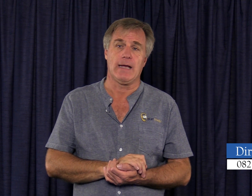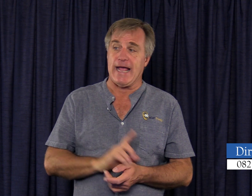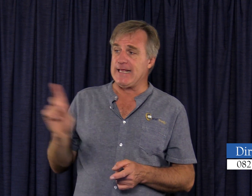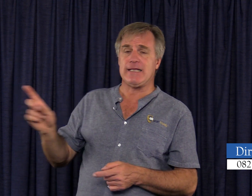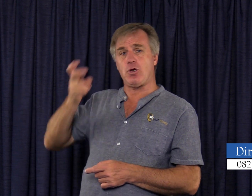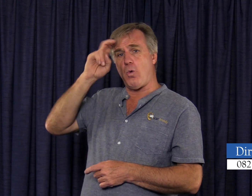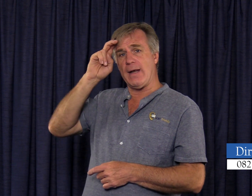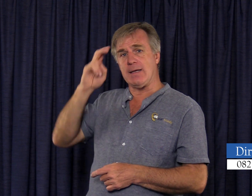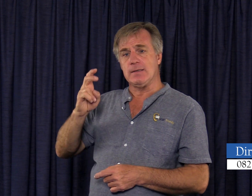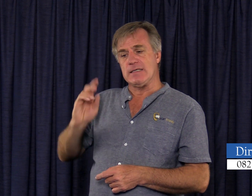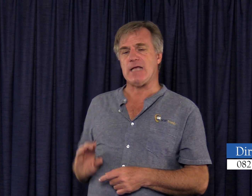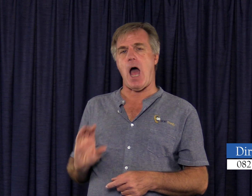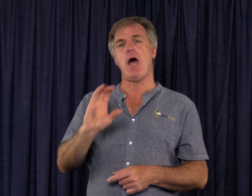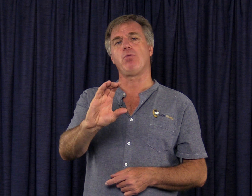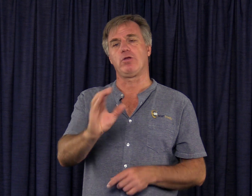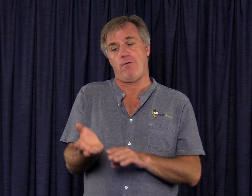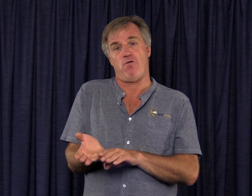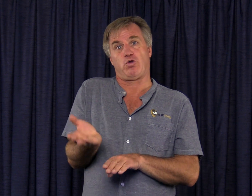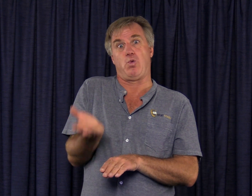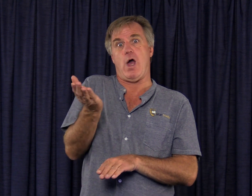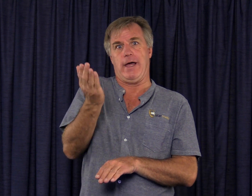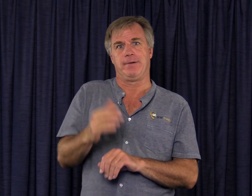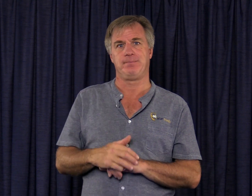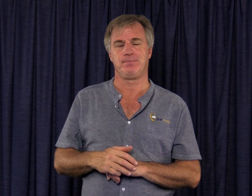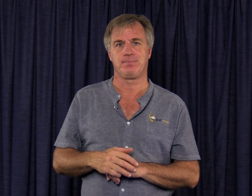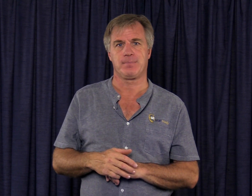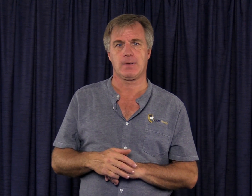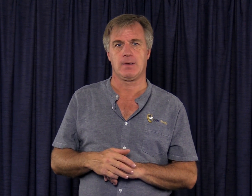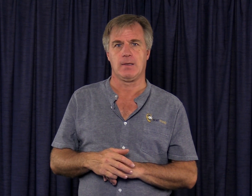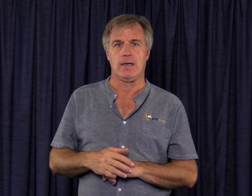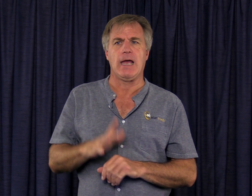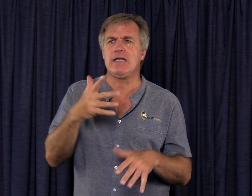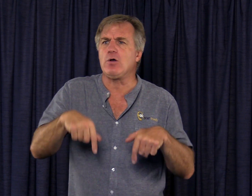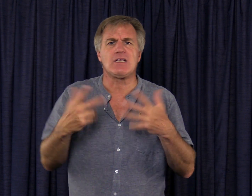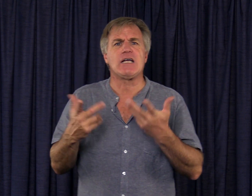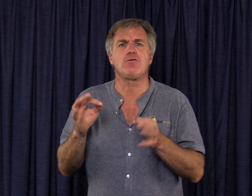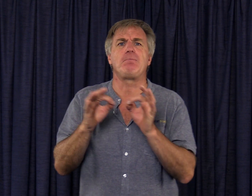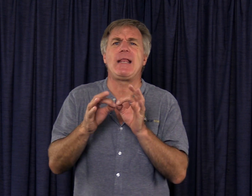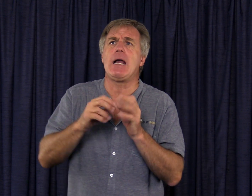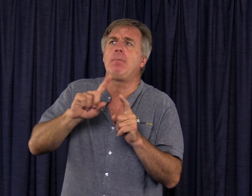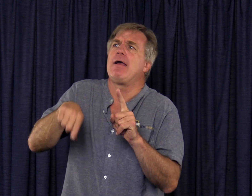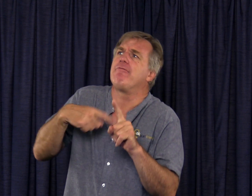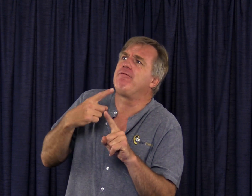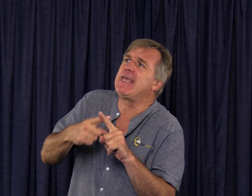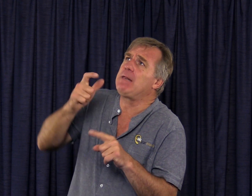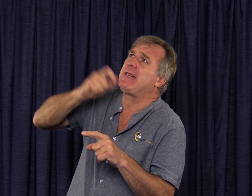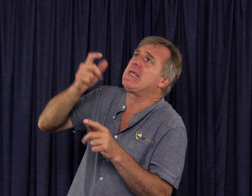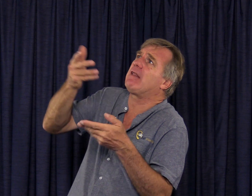En hierdie koning se aanbod word hoor. En nou is dit asof Bileam weer met die Here